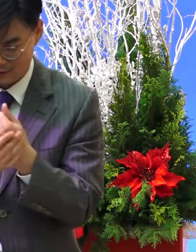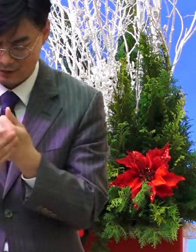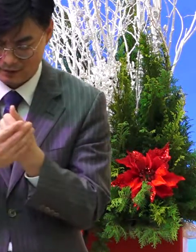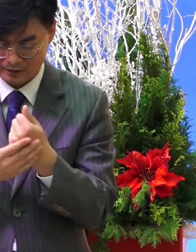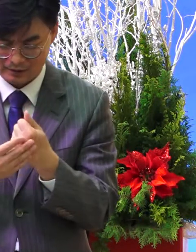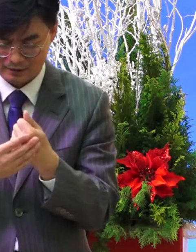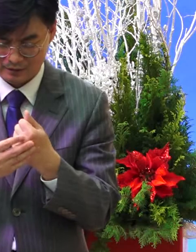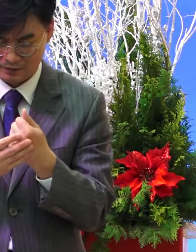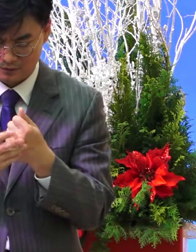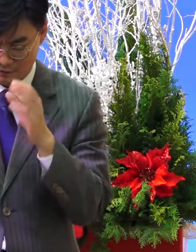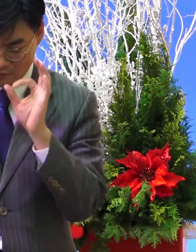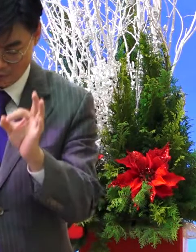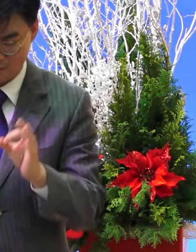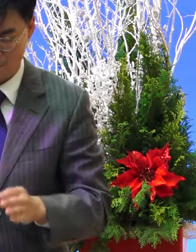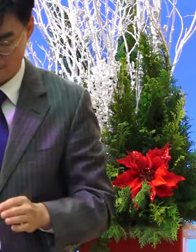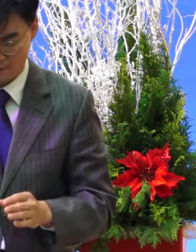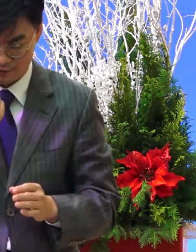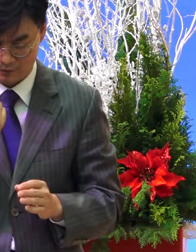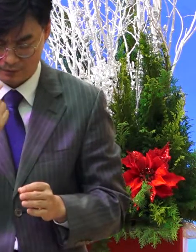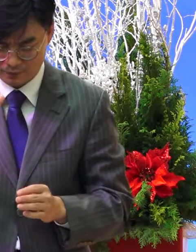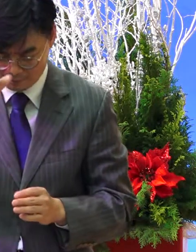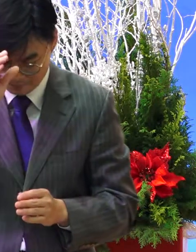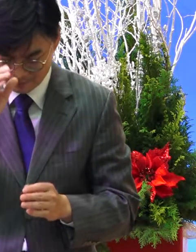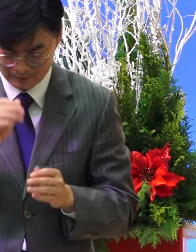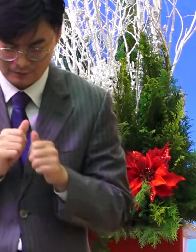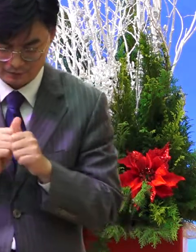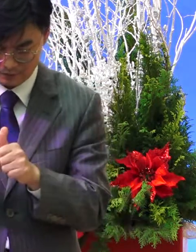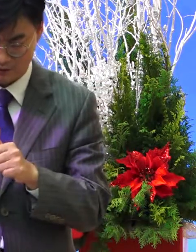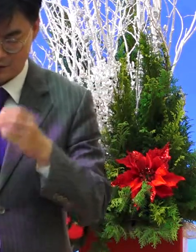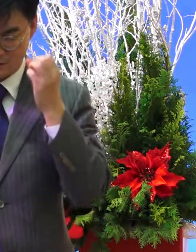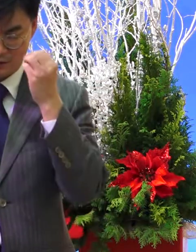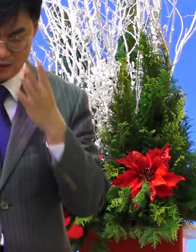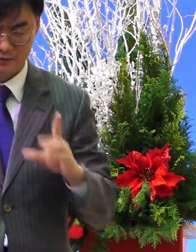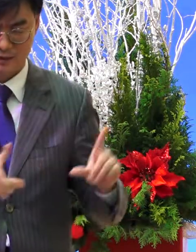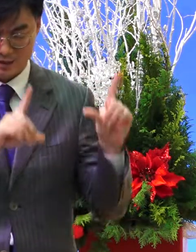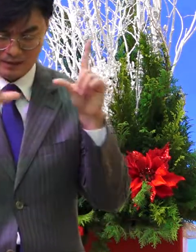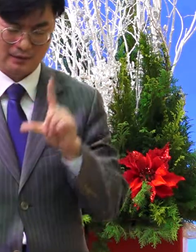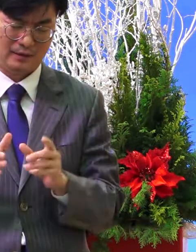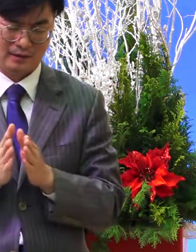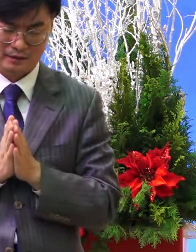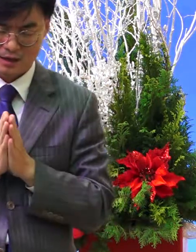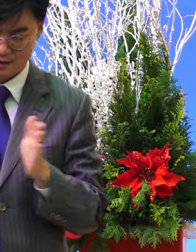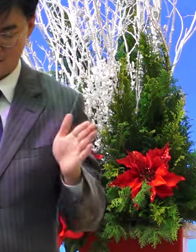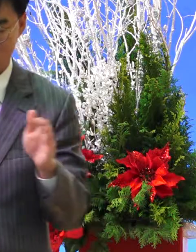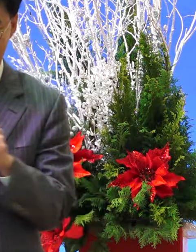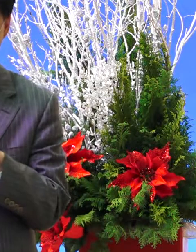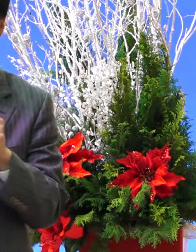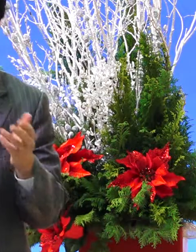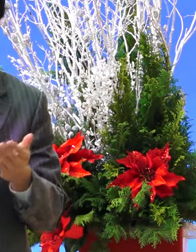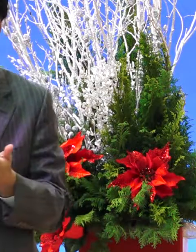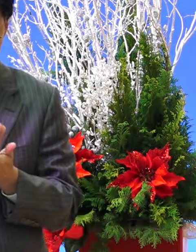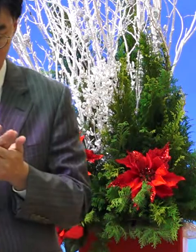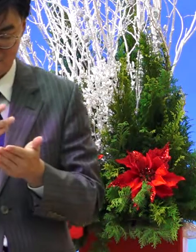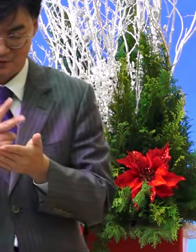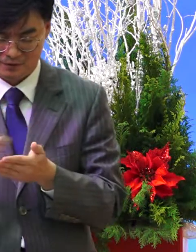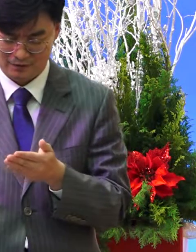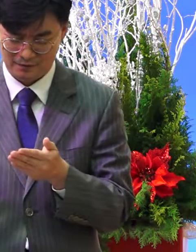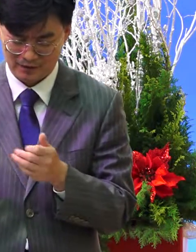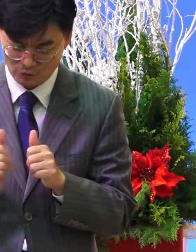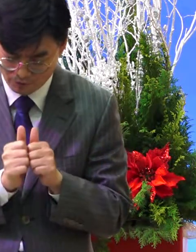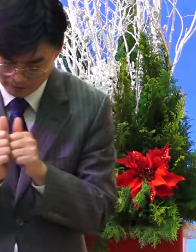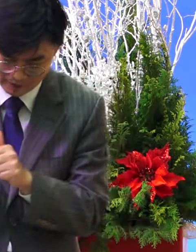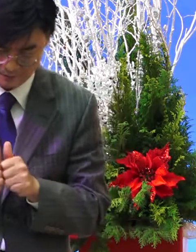나의 옛사람이 죽고 새롭게 주님 안에서 살아가기를 원합니다. 주님과 동행하며 주님을 사랑하며 살아가기를 원합니다. 이